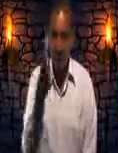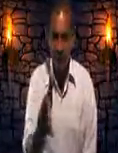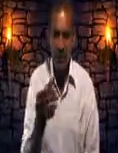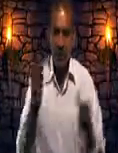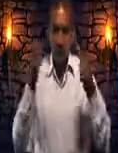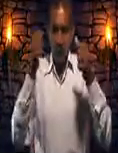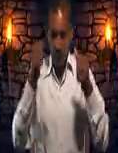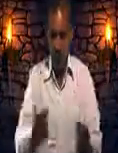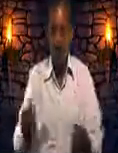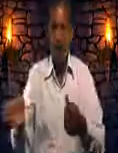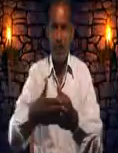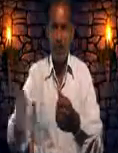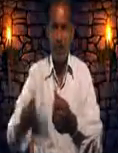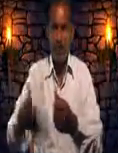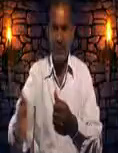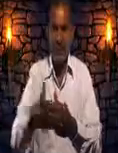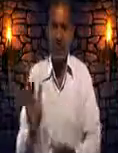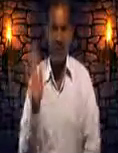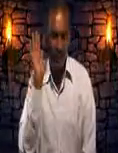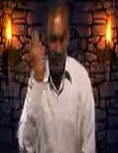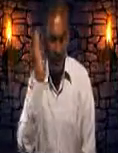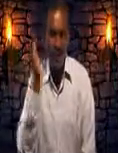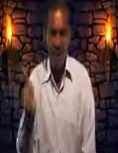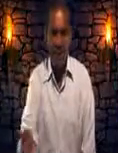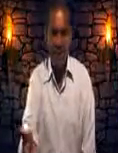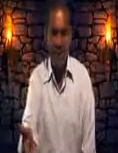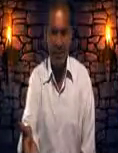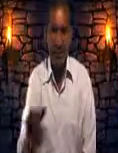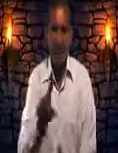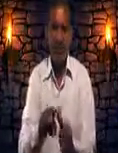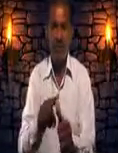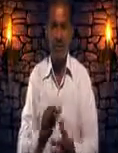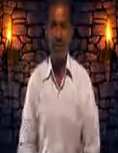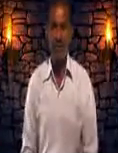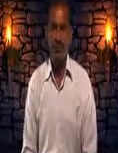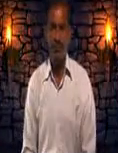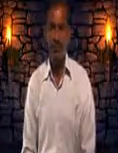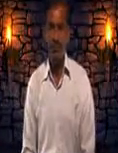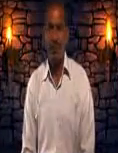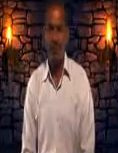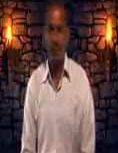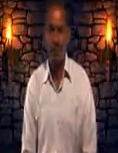இவன் உட்கார்ந்து பிச்சை கேட்டுக்கொண்டு இருந்தவன் அல்லவா என்றார்கள்.